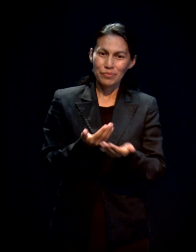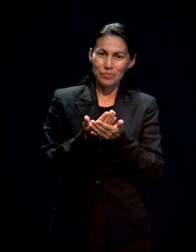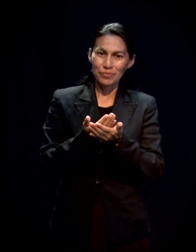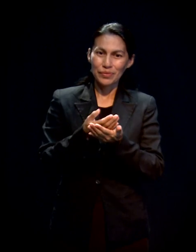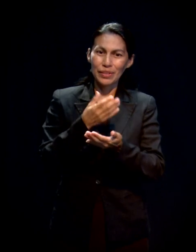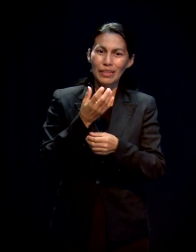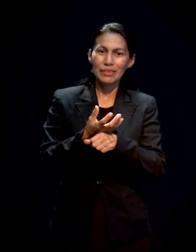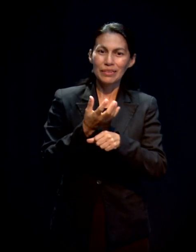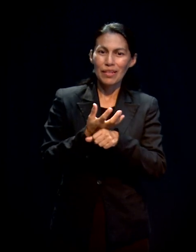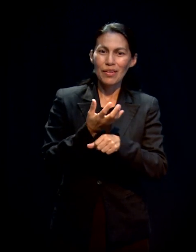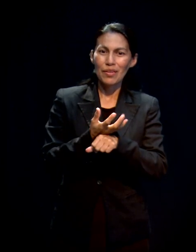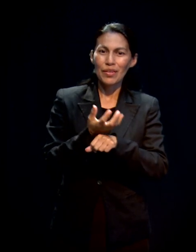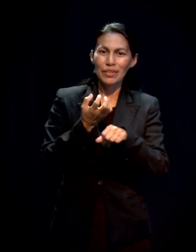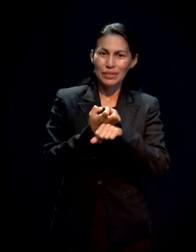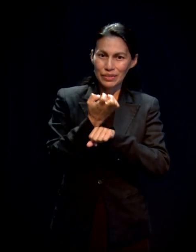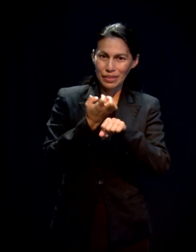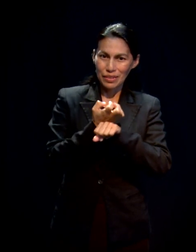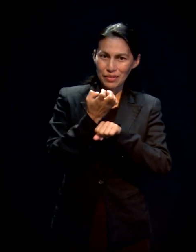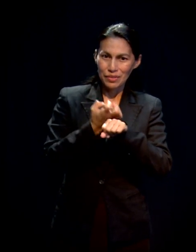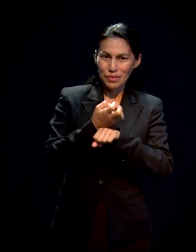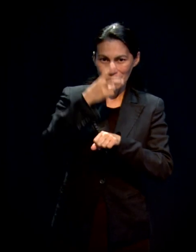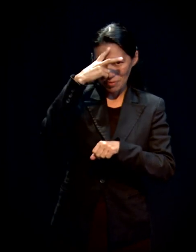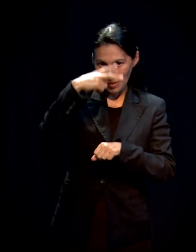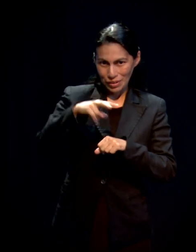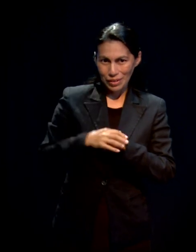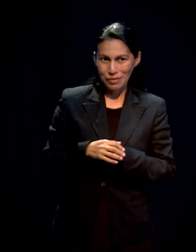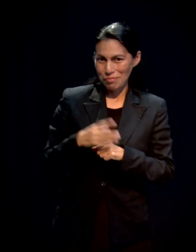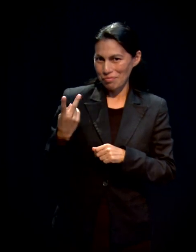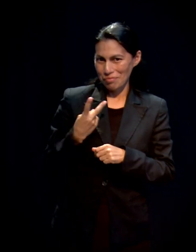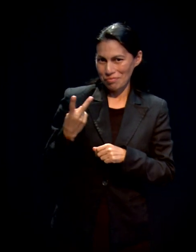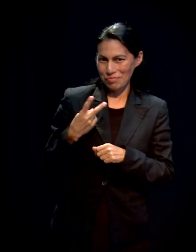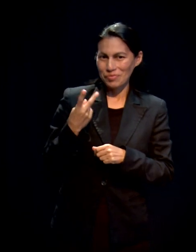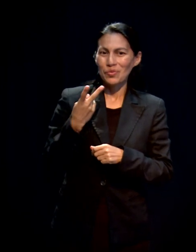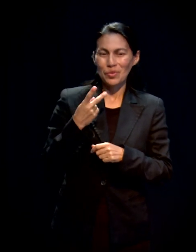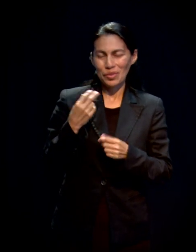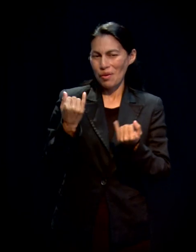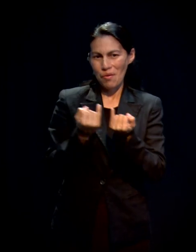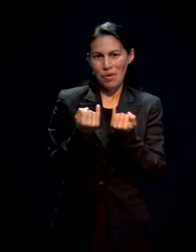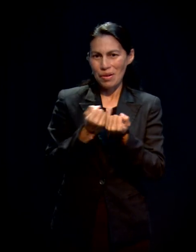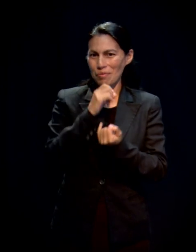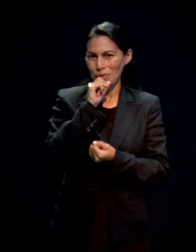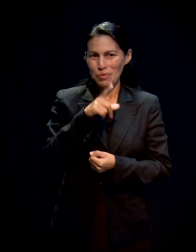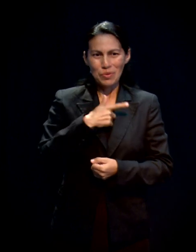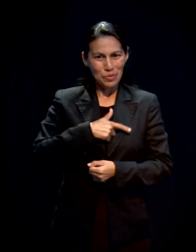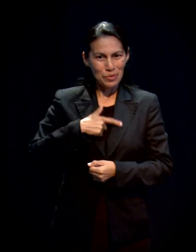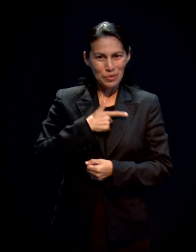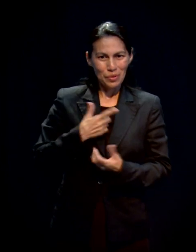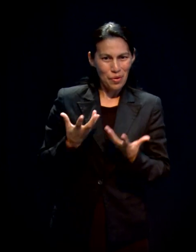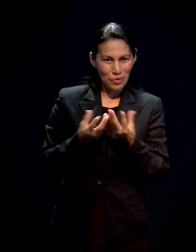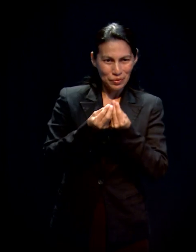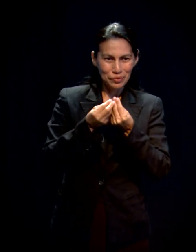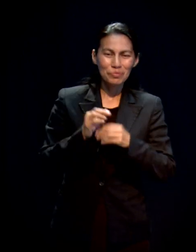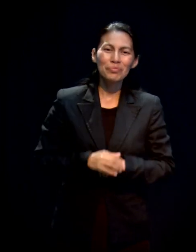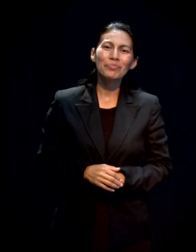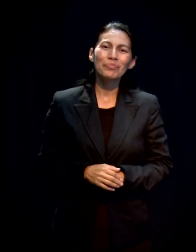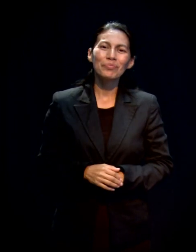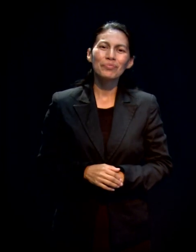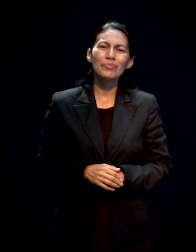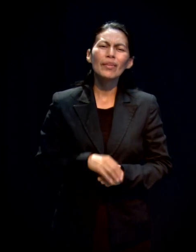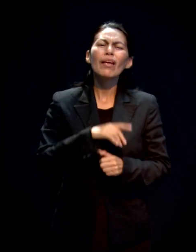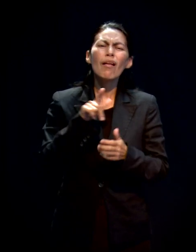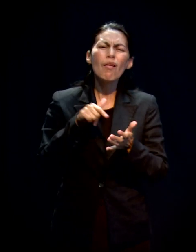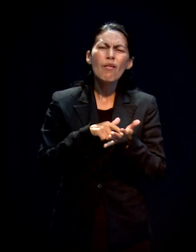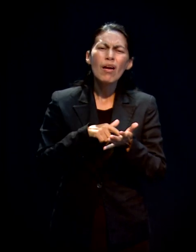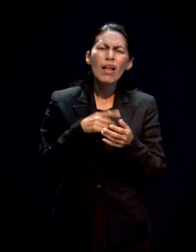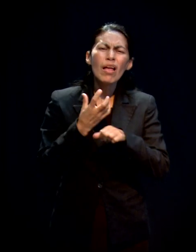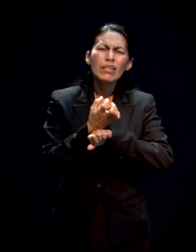junto con mi amigo es el igual es de allá y es un gusto de estar con él en qué partes